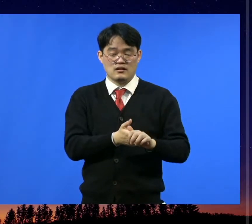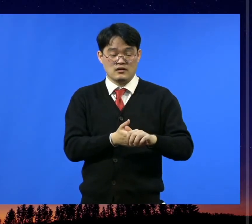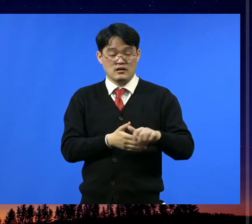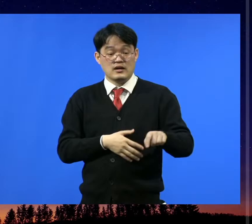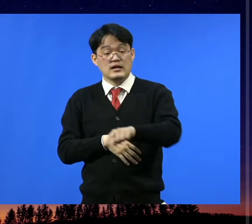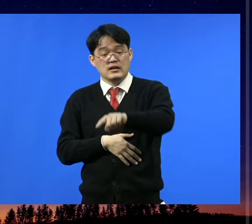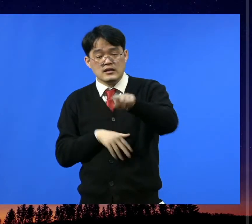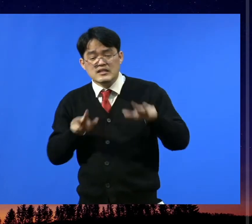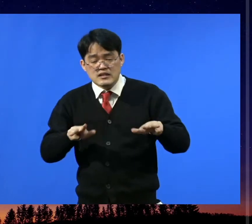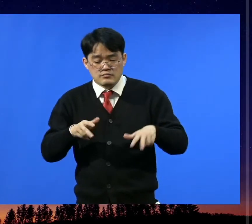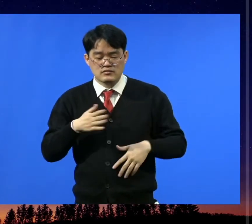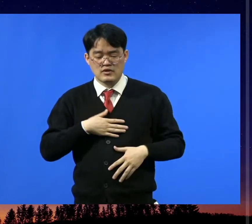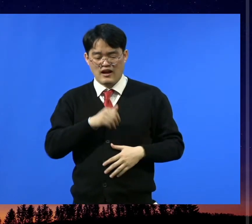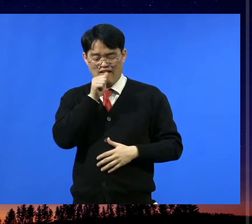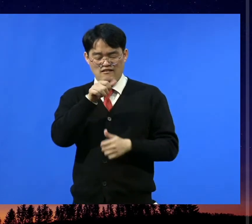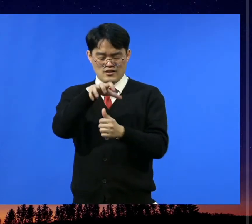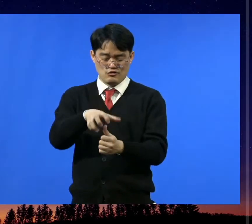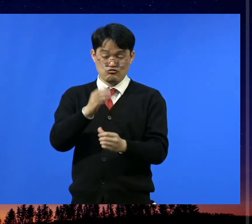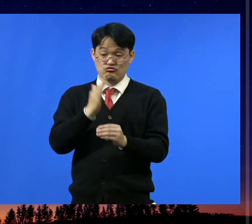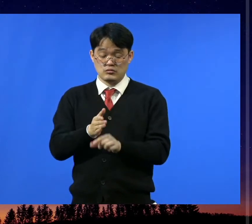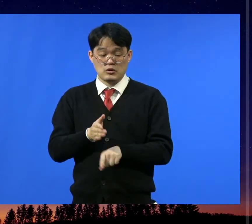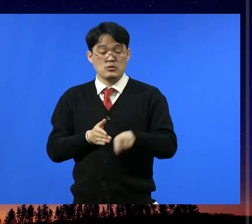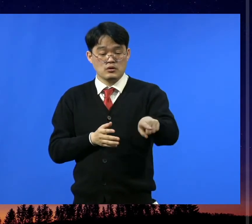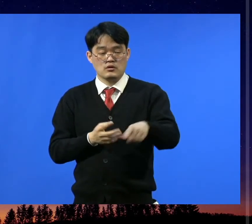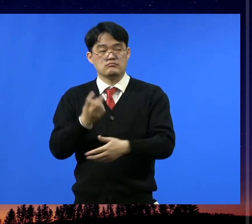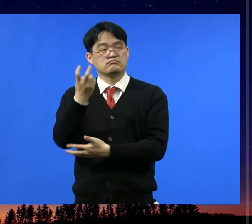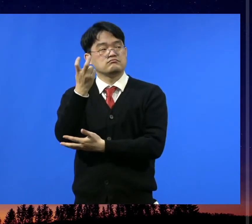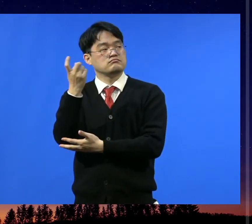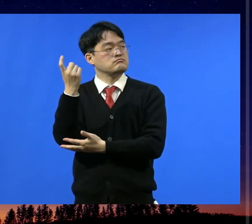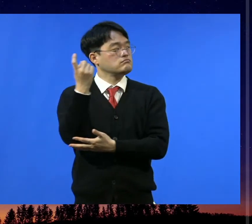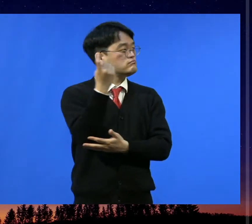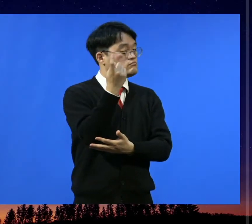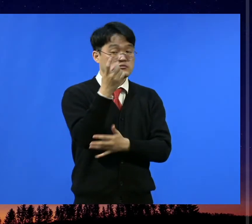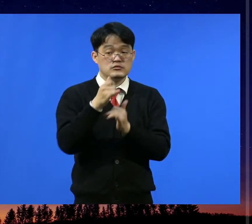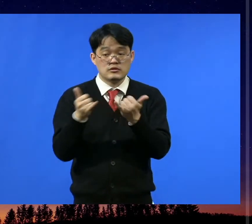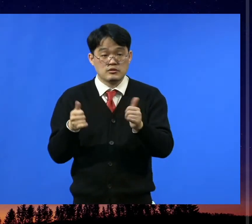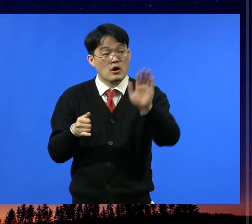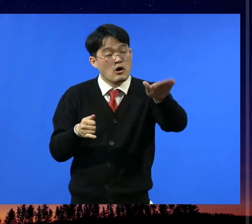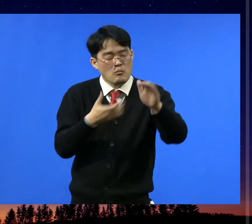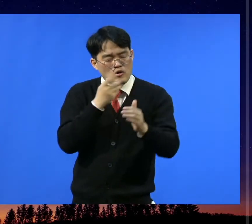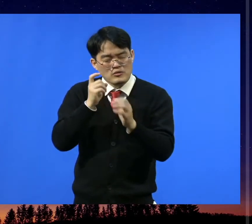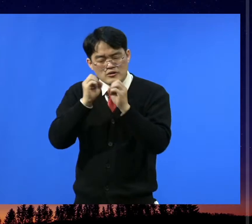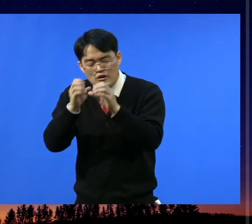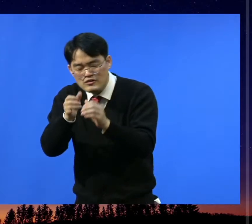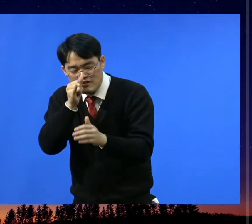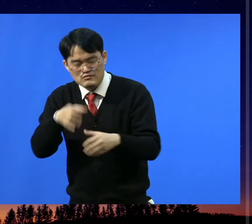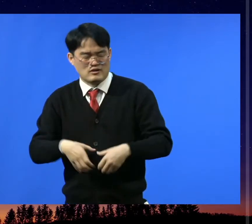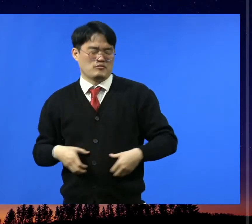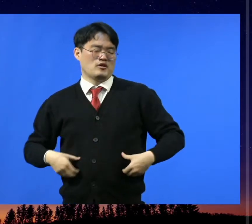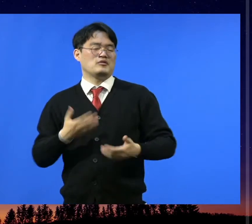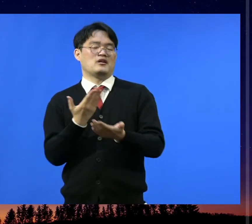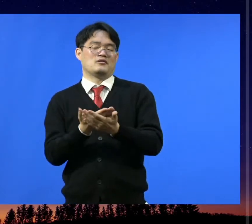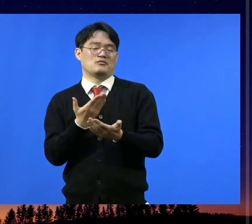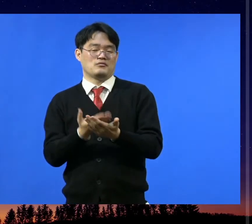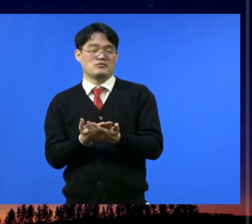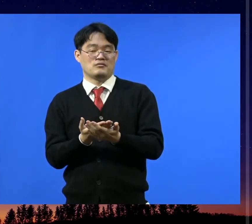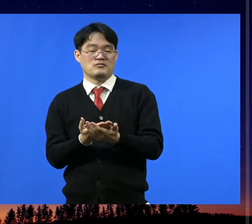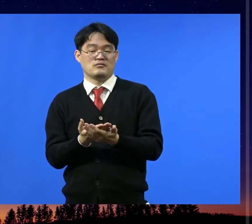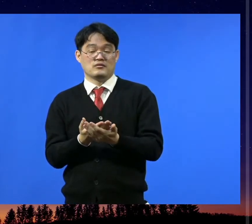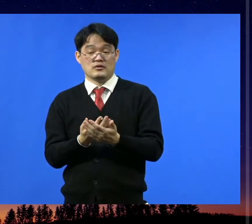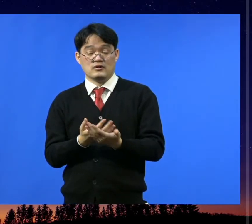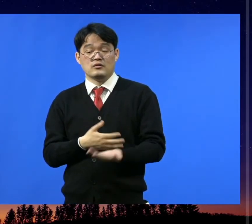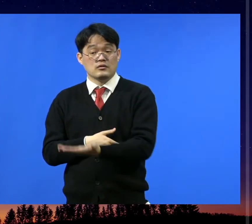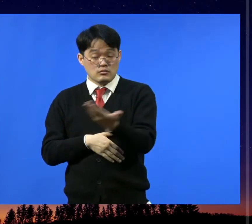그 경비원들에게 복음을 전하게 해달라는 거예요. 사단이 우리를 두렵게 한다는 거죠. 전도할